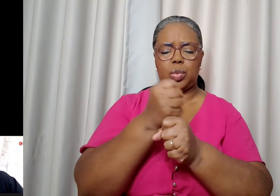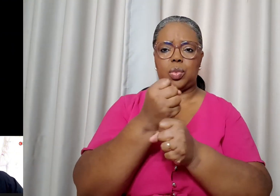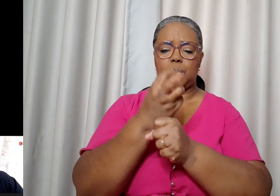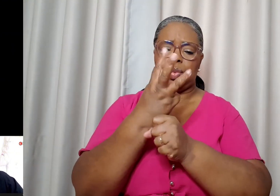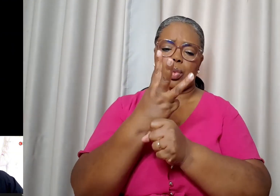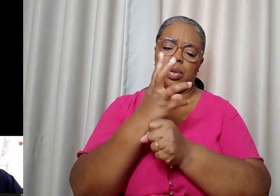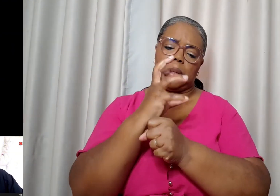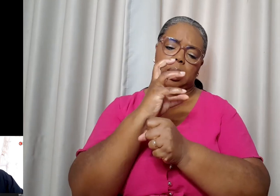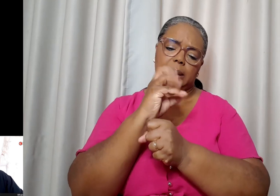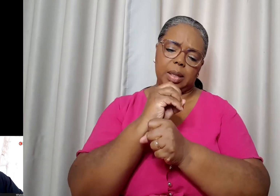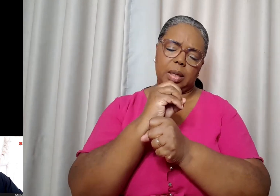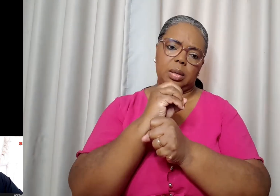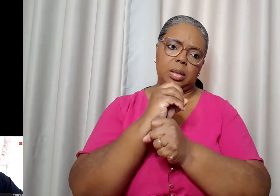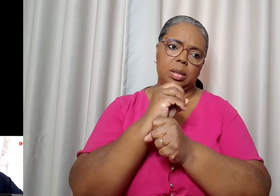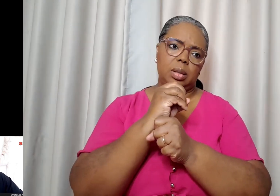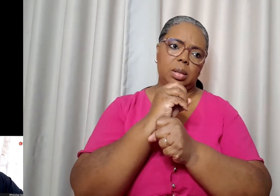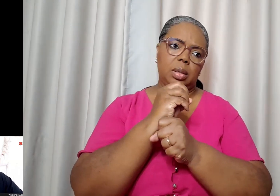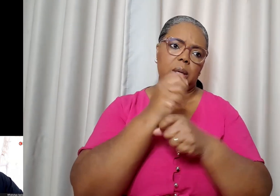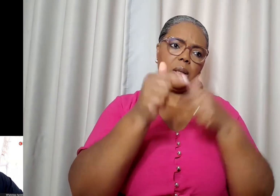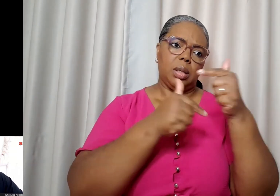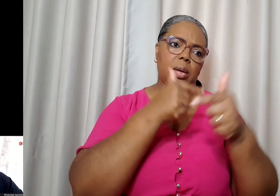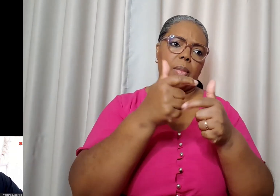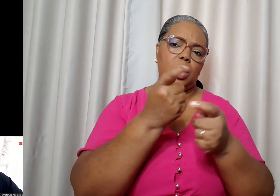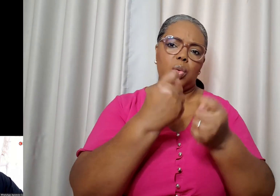de negócio. Qual era a visão dele?